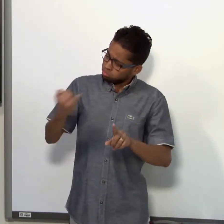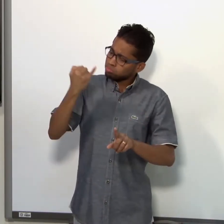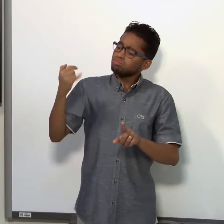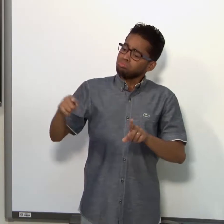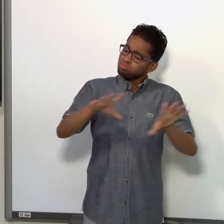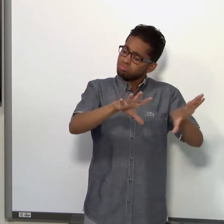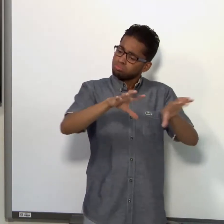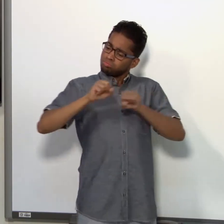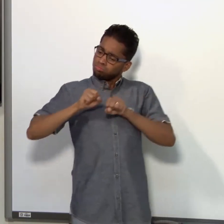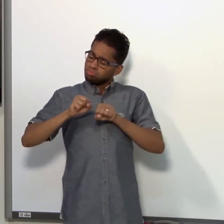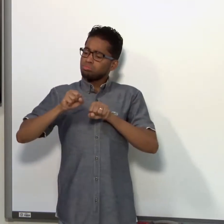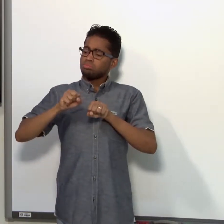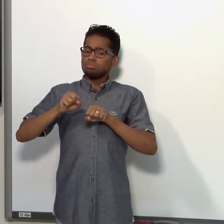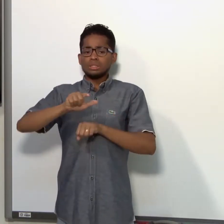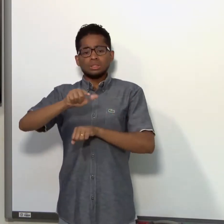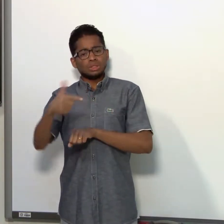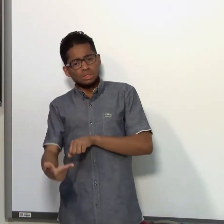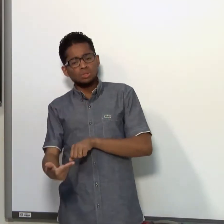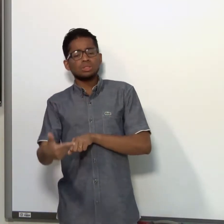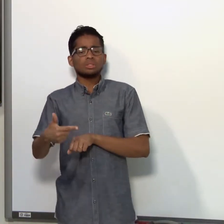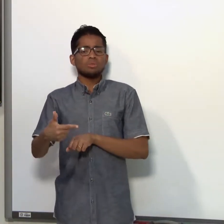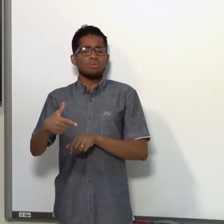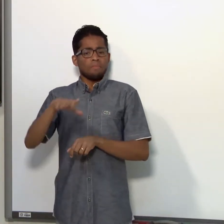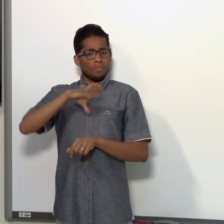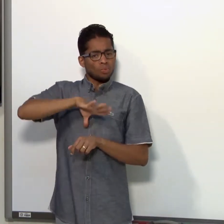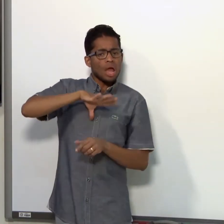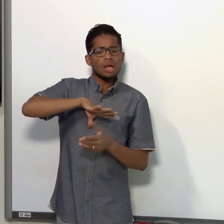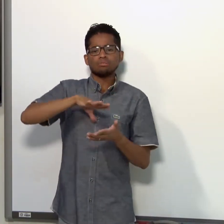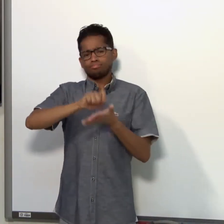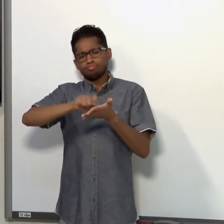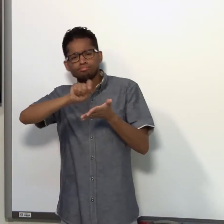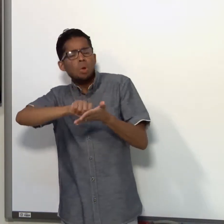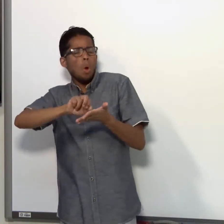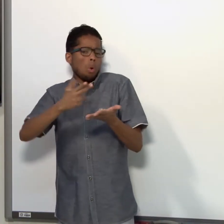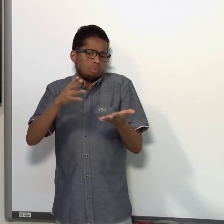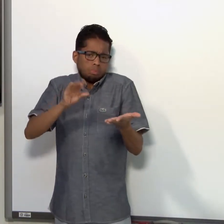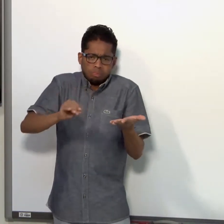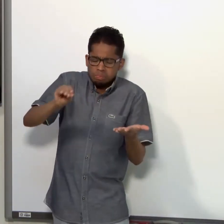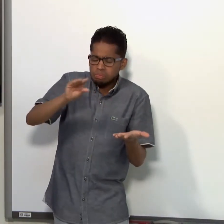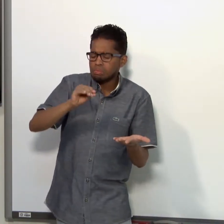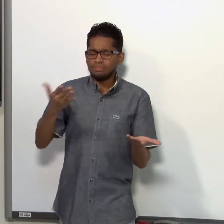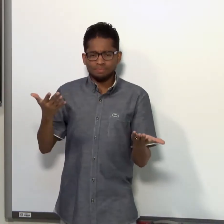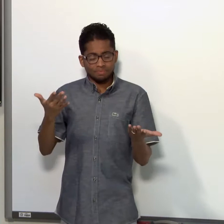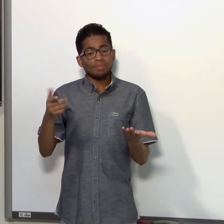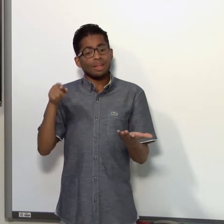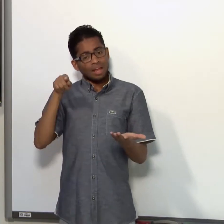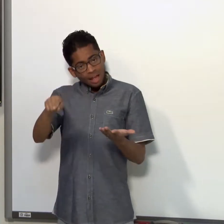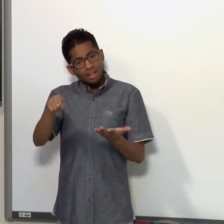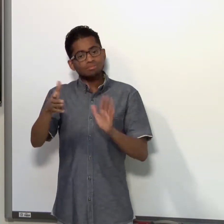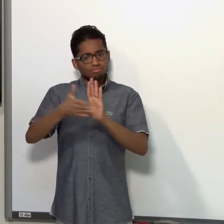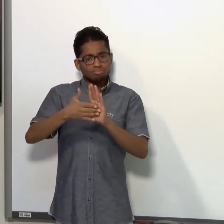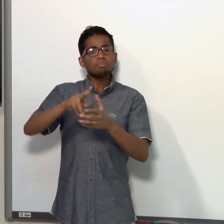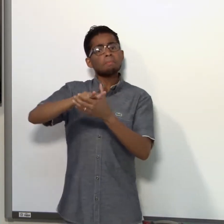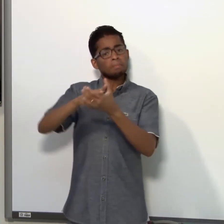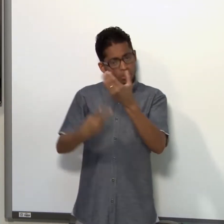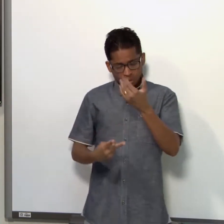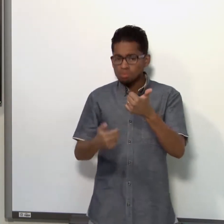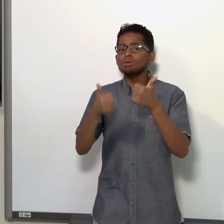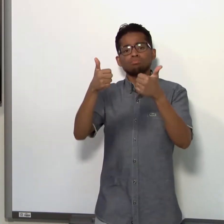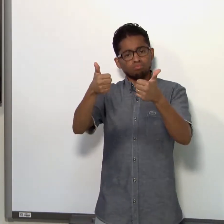língua. E é necessário que ele adquira a língua portuguesa escrita como sua